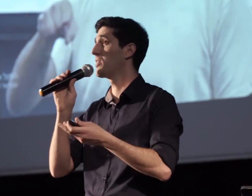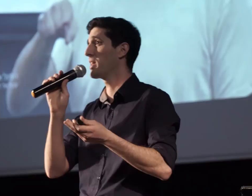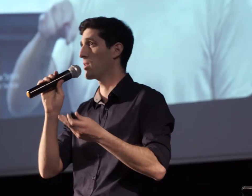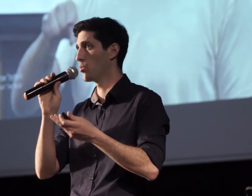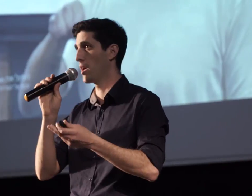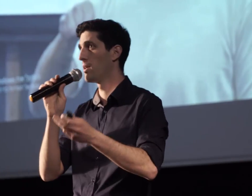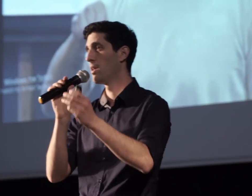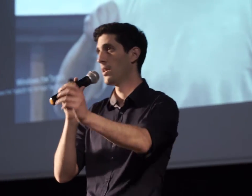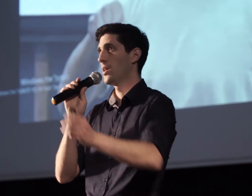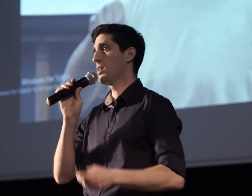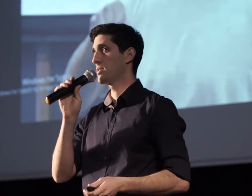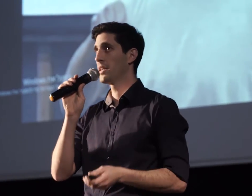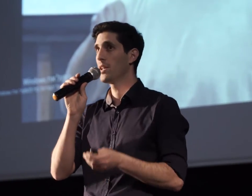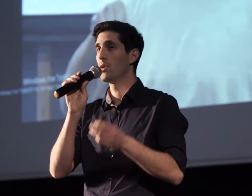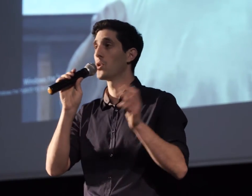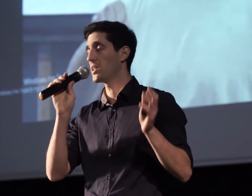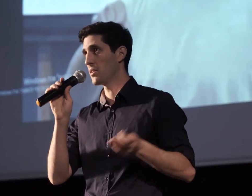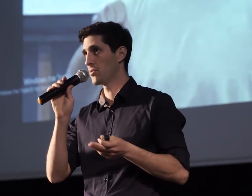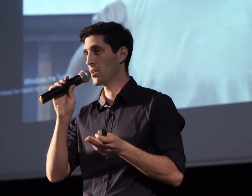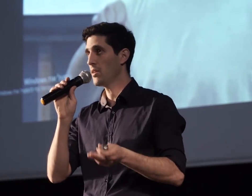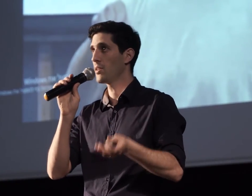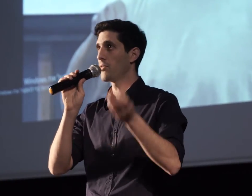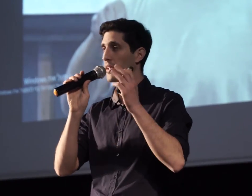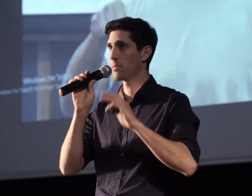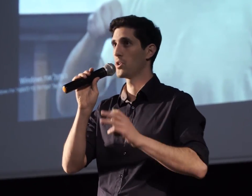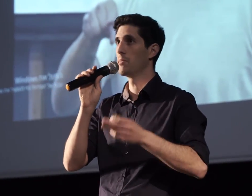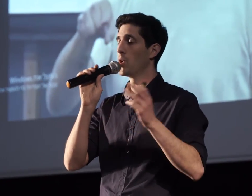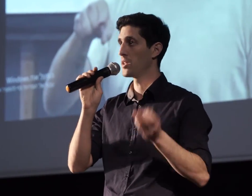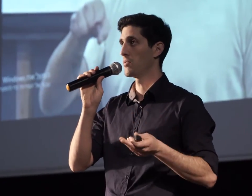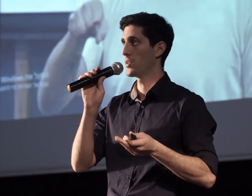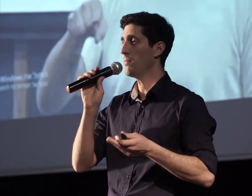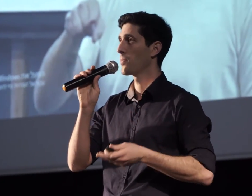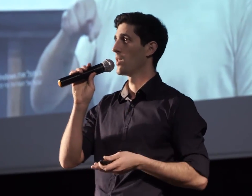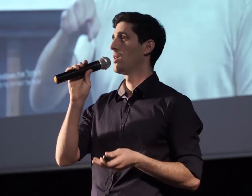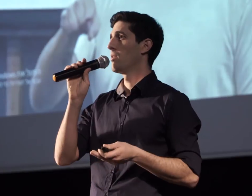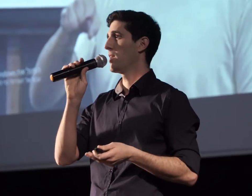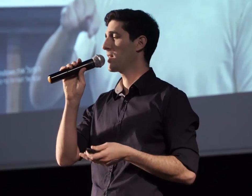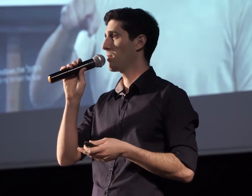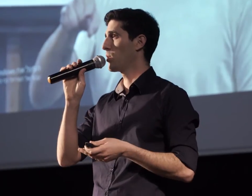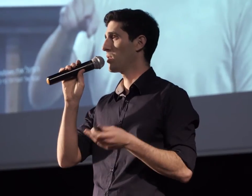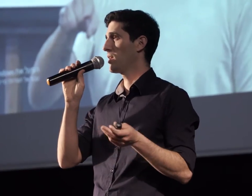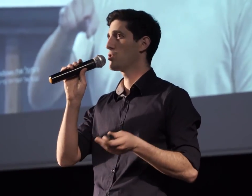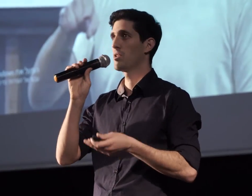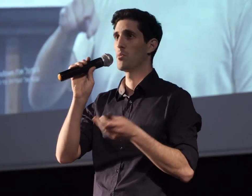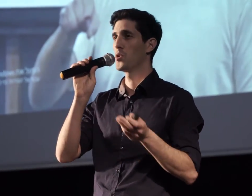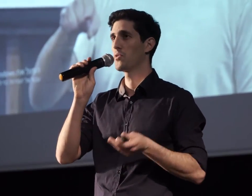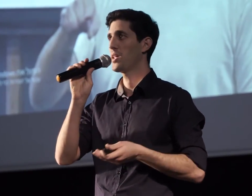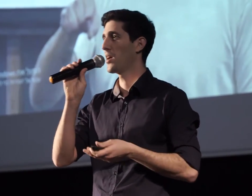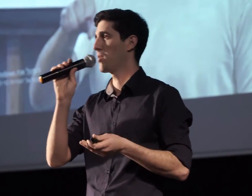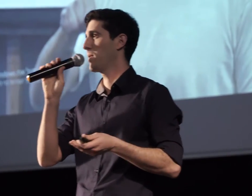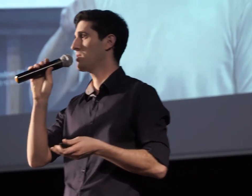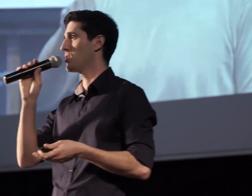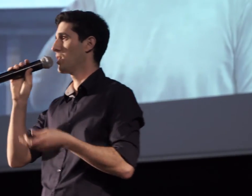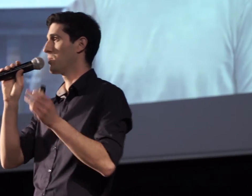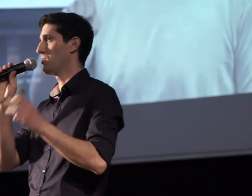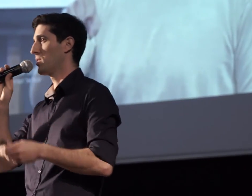זה חשוב לי להעביר את הנקודה. אז אני לא נולדתי טבעוני, לפני כמה שנים לא הייתי טבעוני, והלכתי עם אחותי, שאני מאוד אוהב אותה,